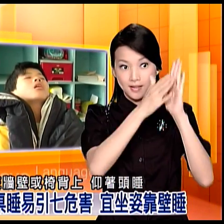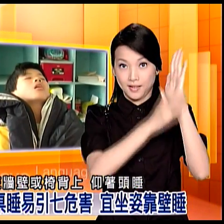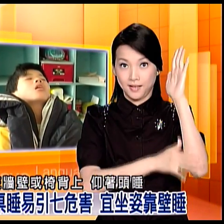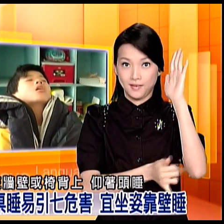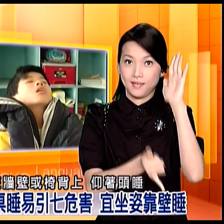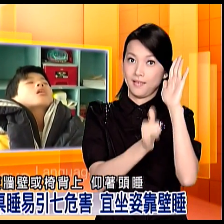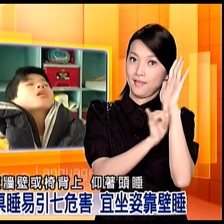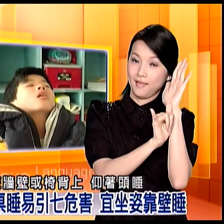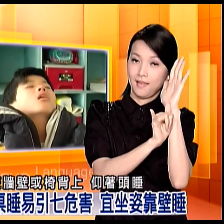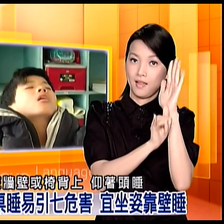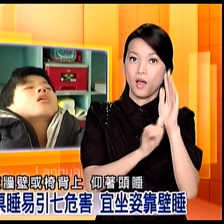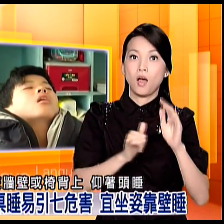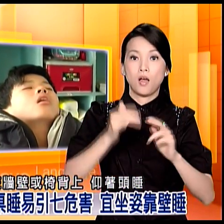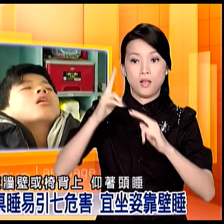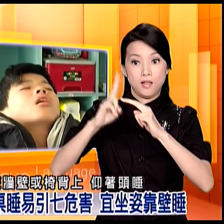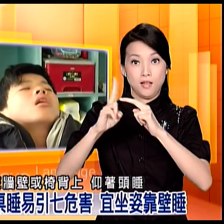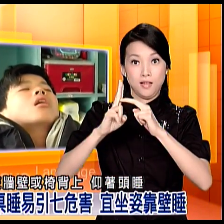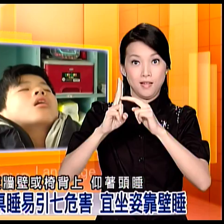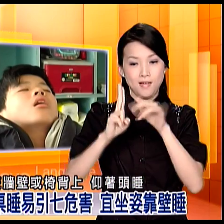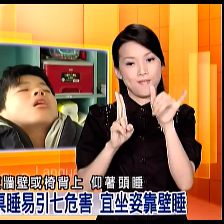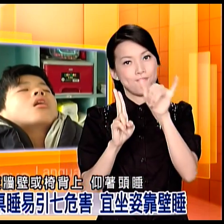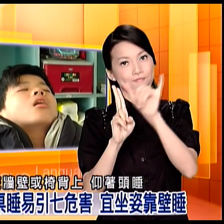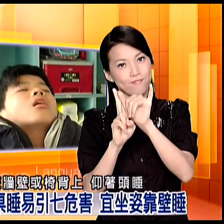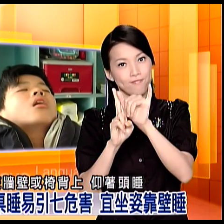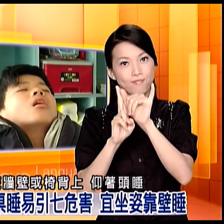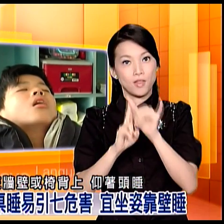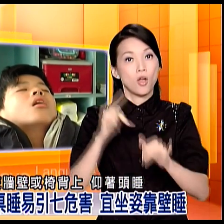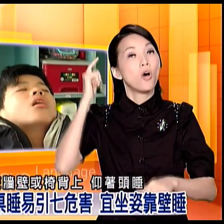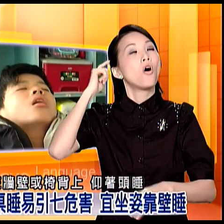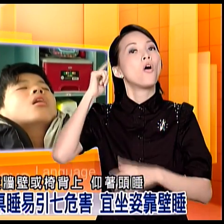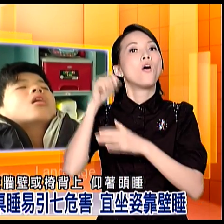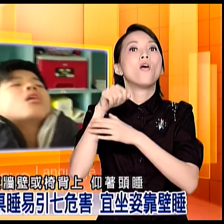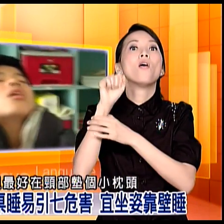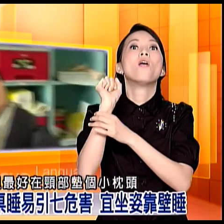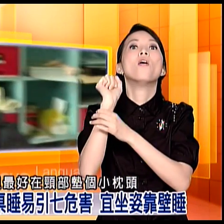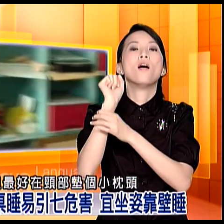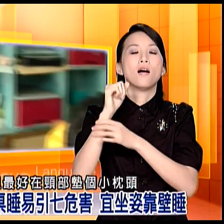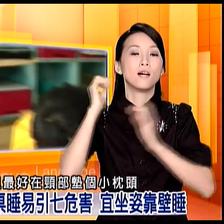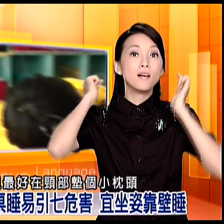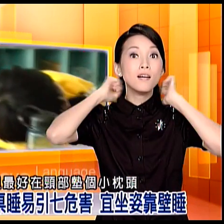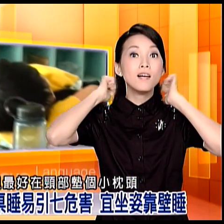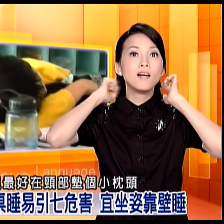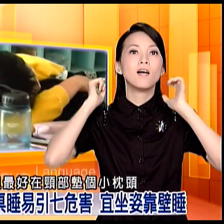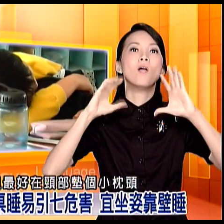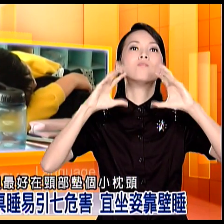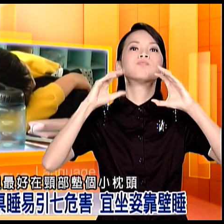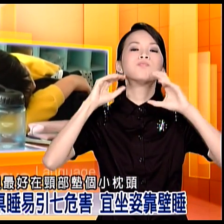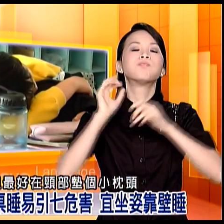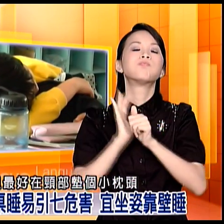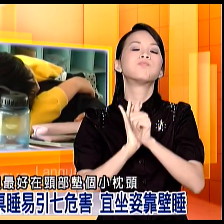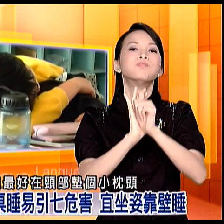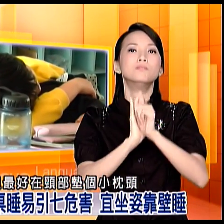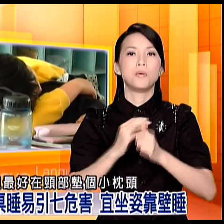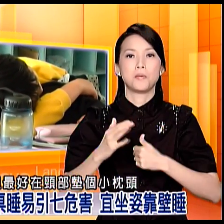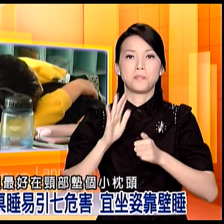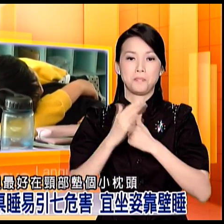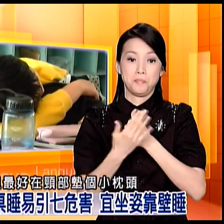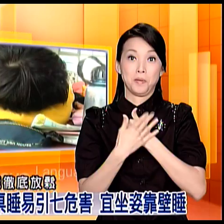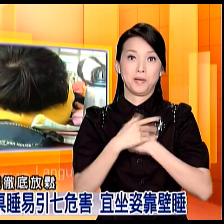壁或者是靠在椅背上仰着头睡，而且最好能够在颈部垫个小枕头，这样才能